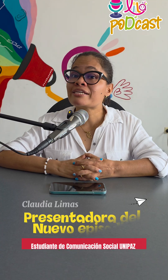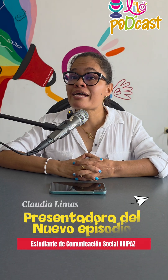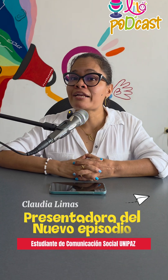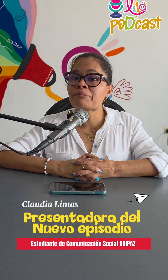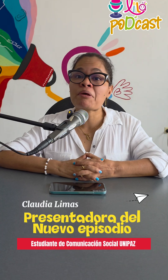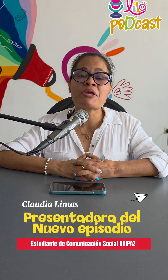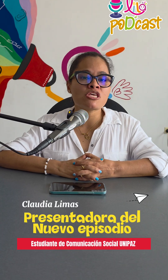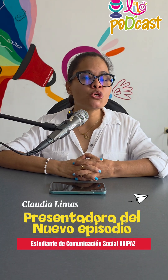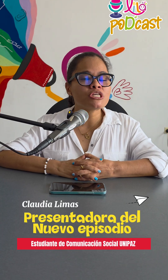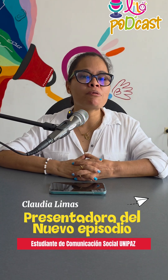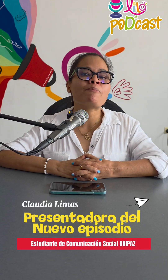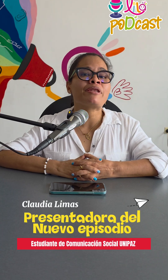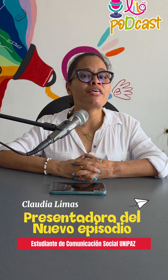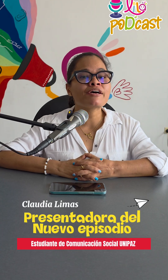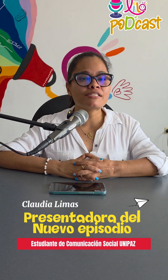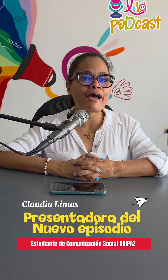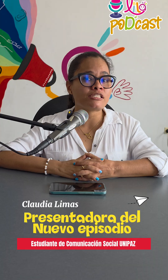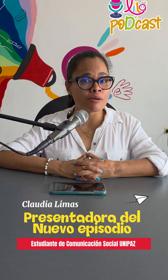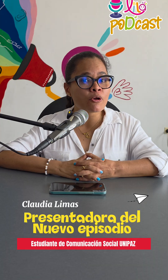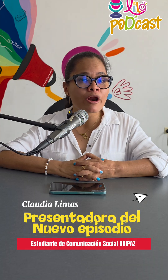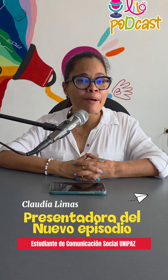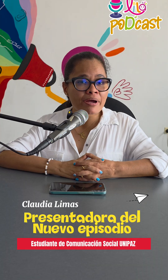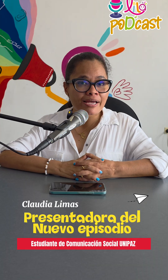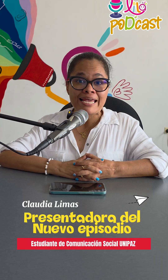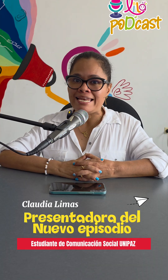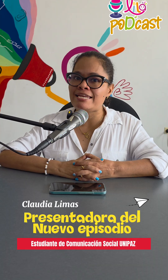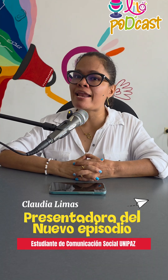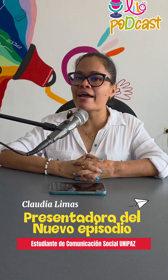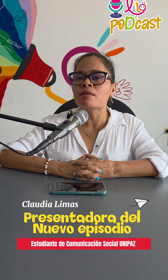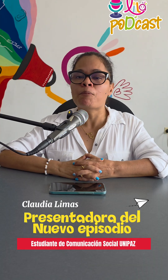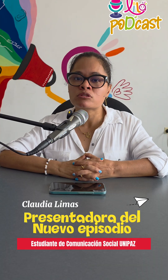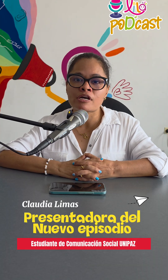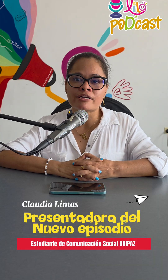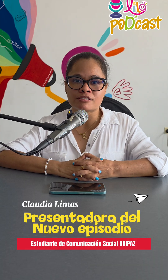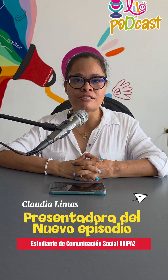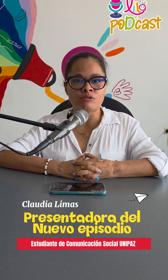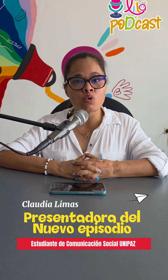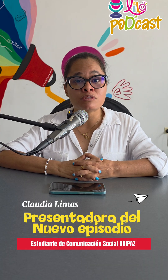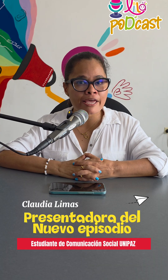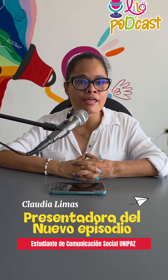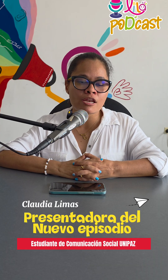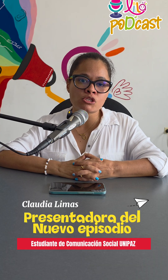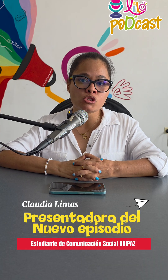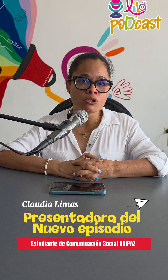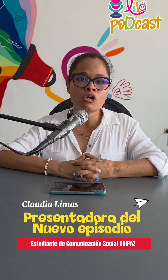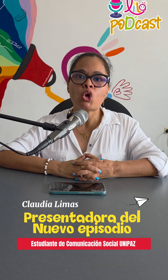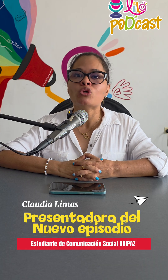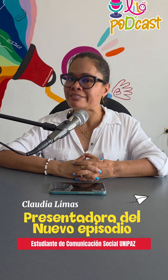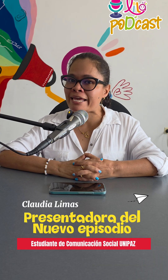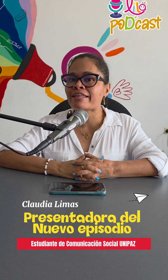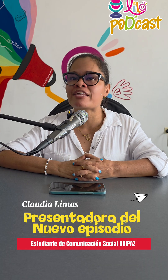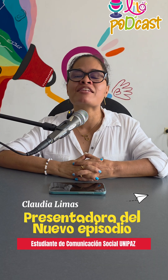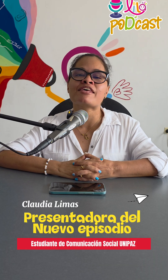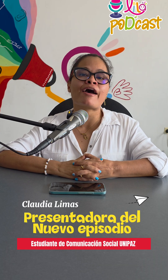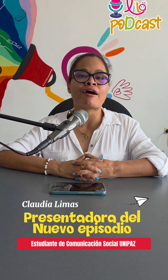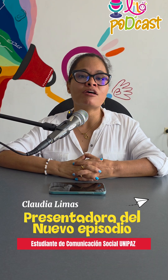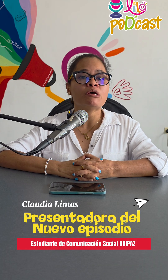Buenas tardes, bienvenidos y bienvenidas a este programa Lila, el podcast con D de derecho, con D de dignidad.